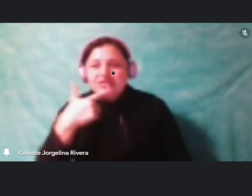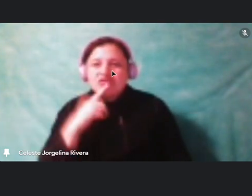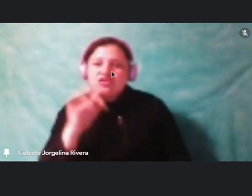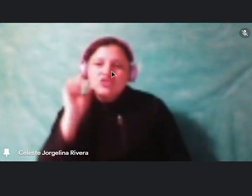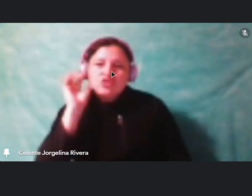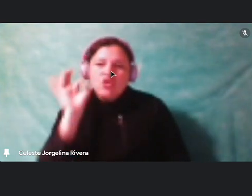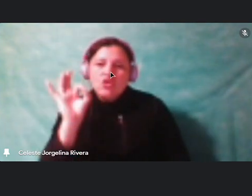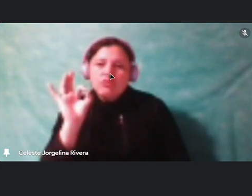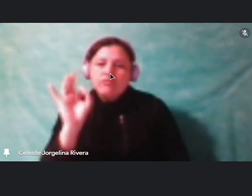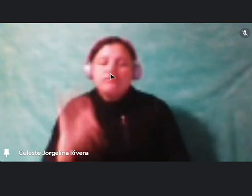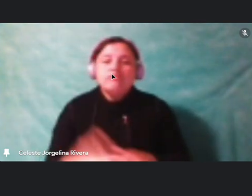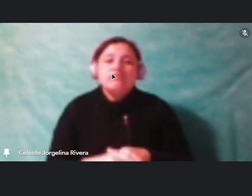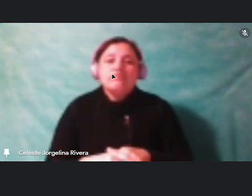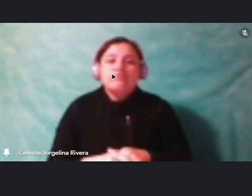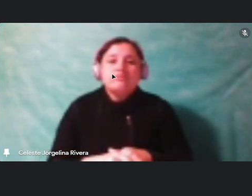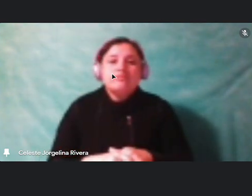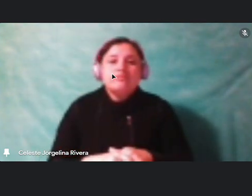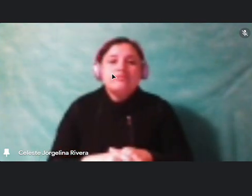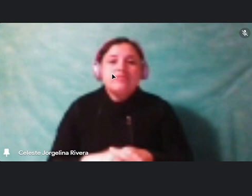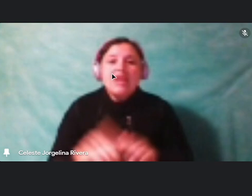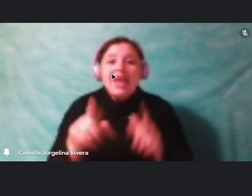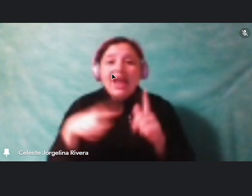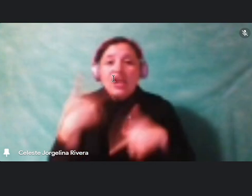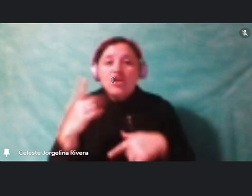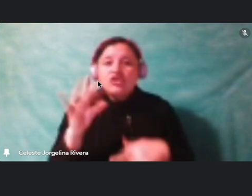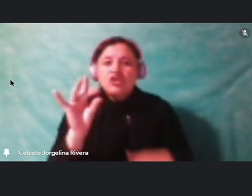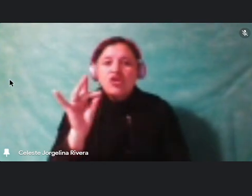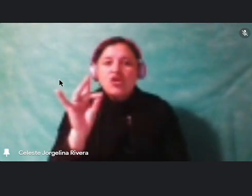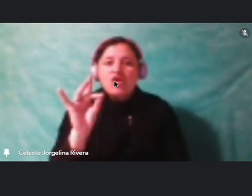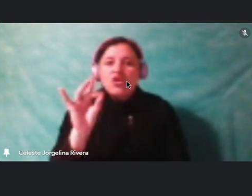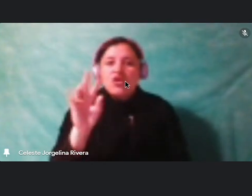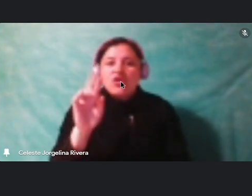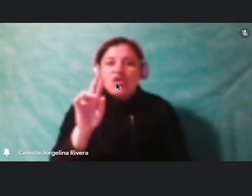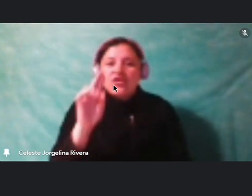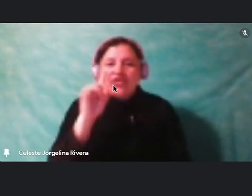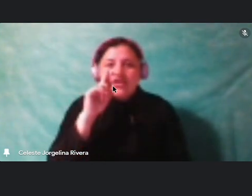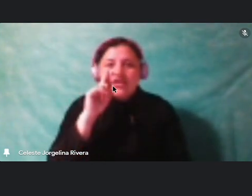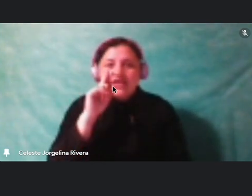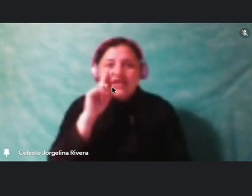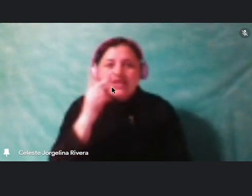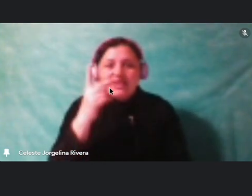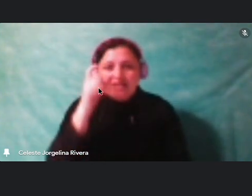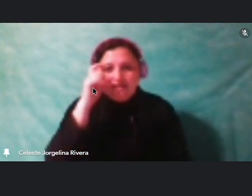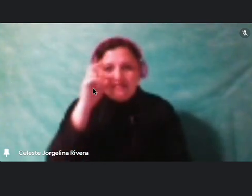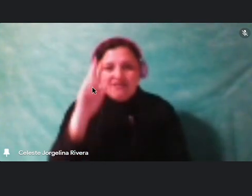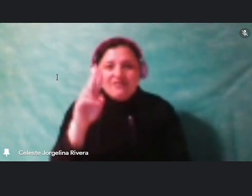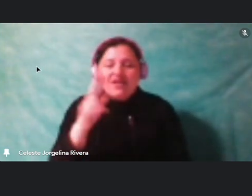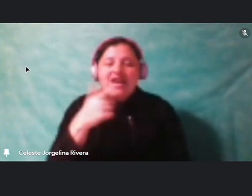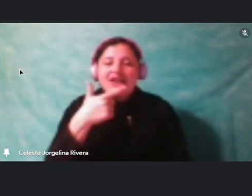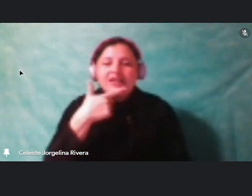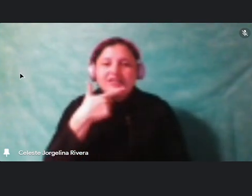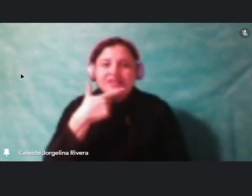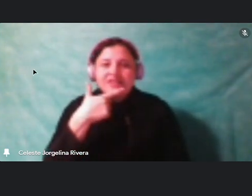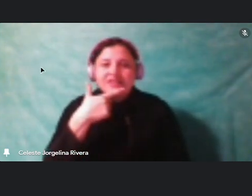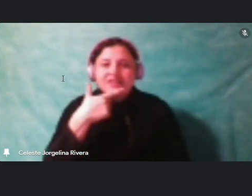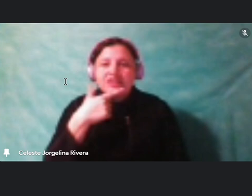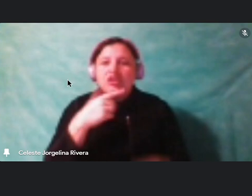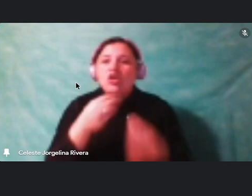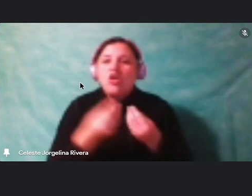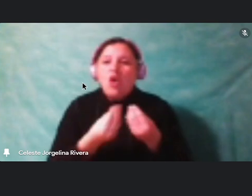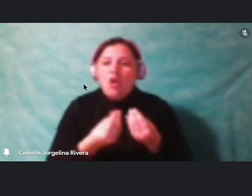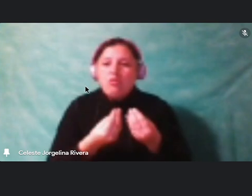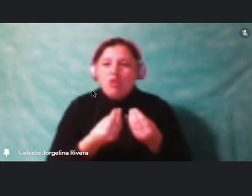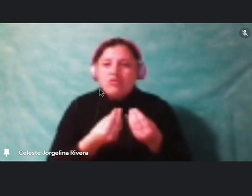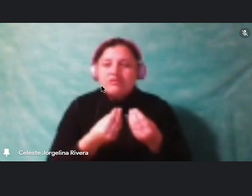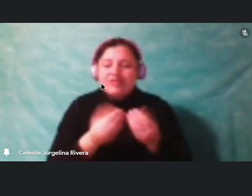drive es impulsar, driver serían los impulsores, entonces. Descuidar, los impulsores sociales,